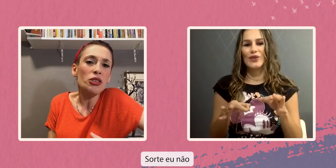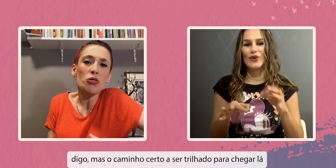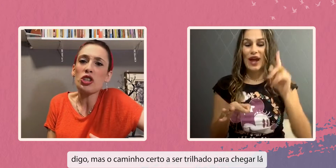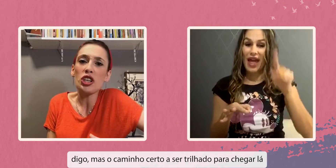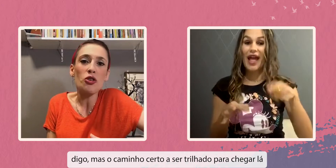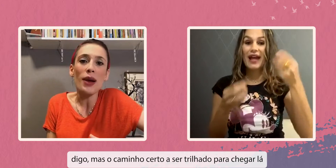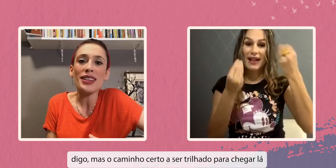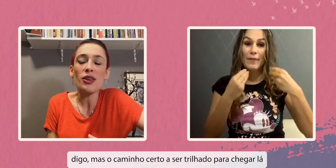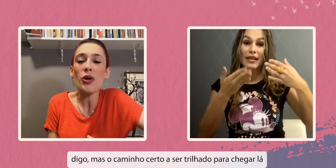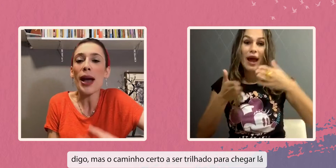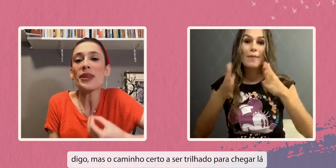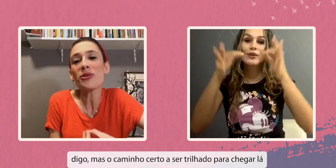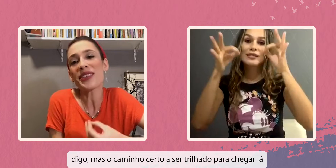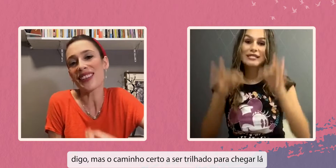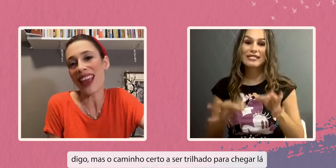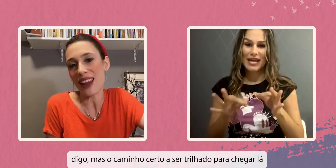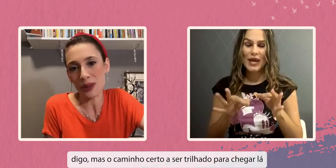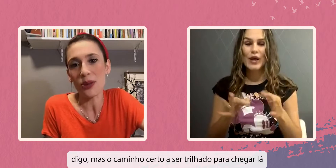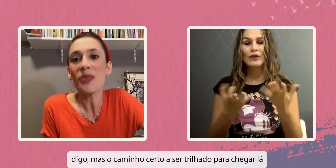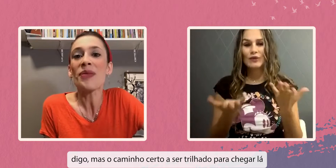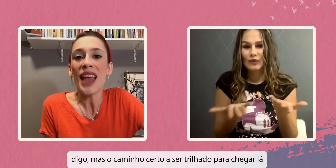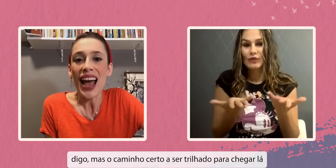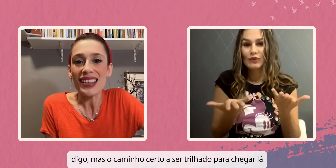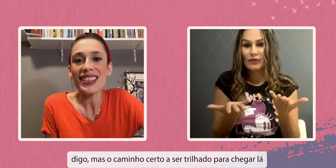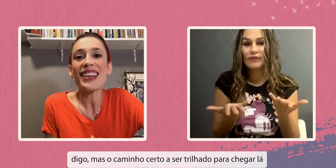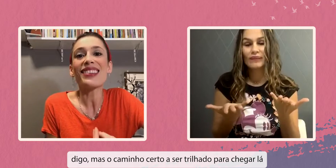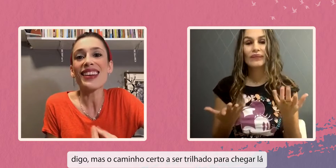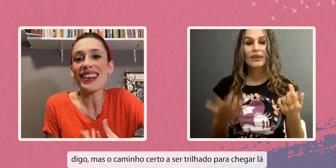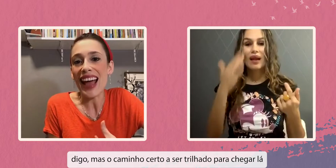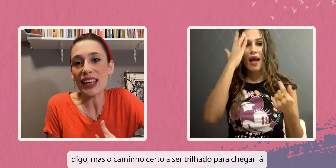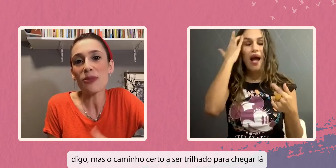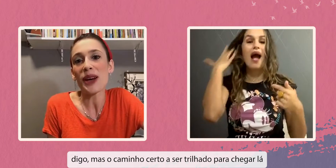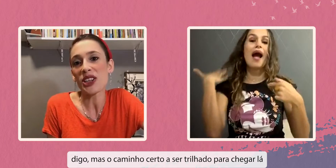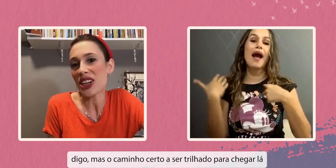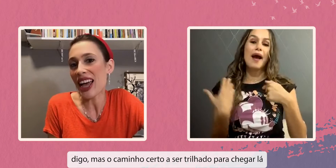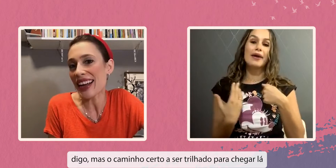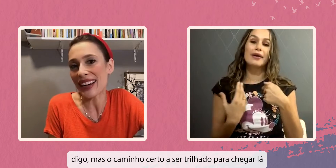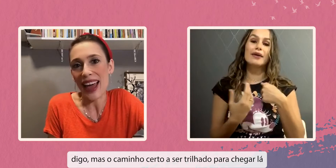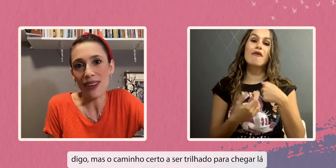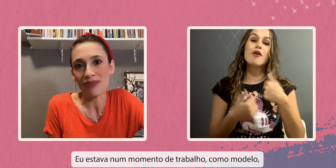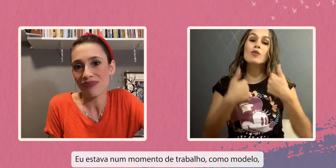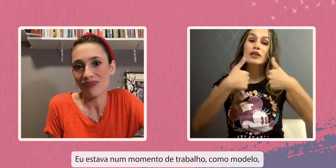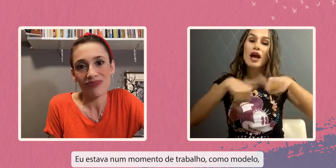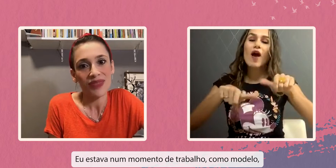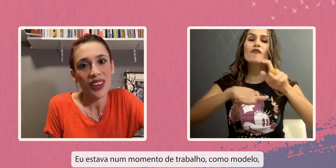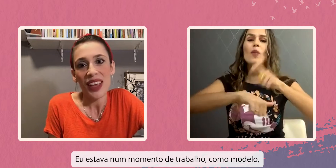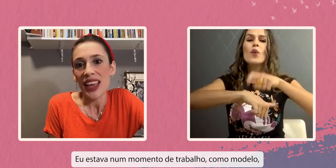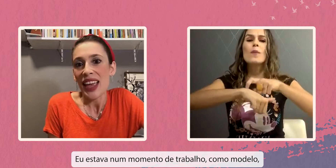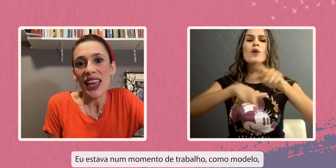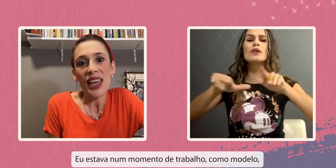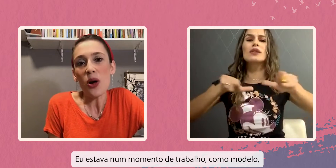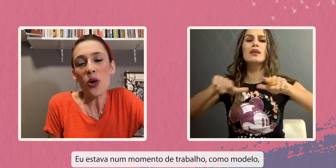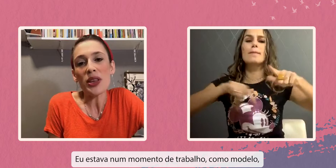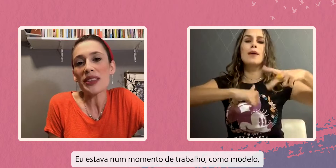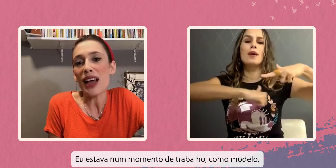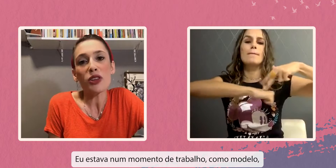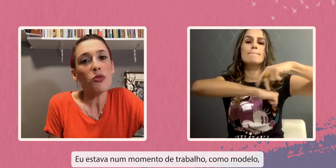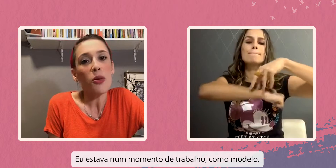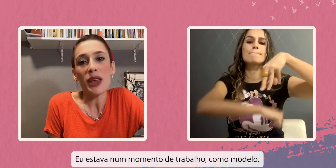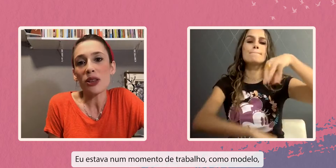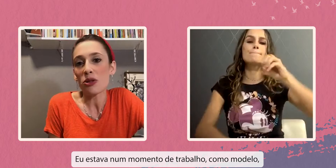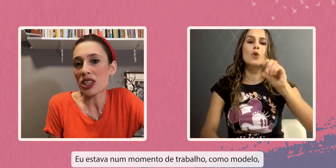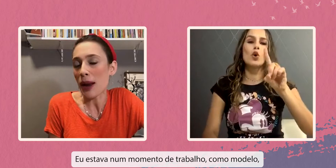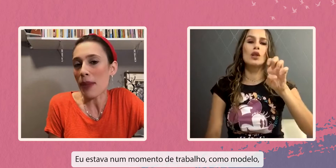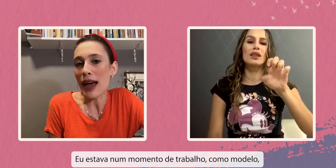sorte eu não digo, mas o caminho certo a ser trilhado para chegar lá. Eu estava